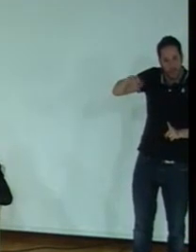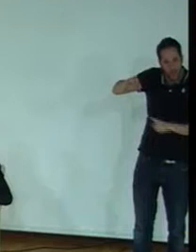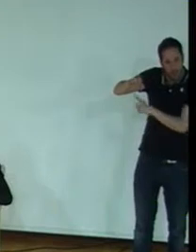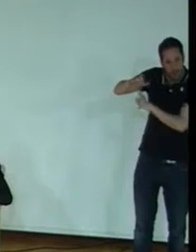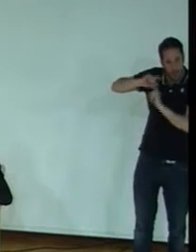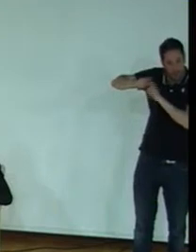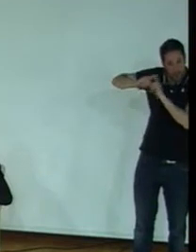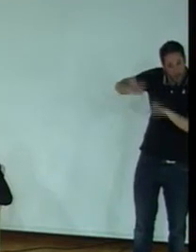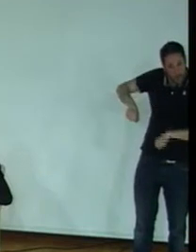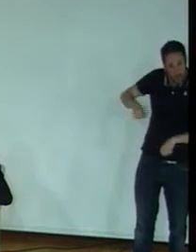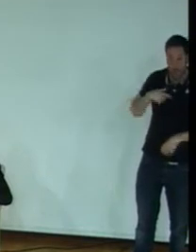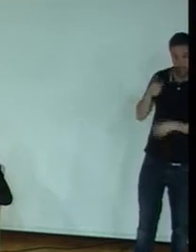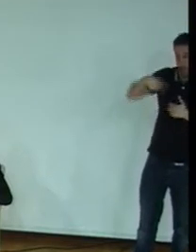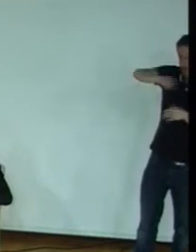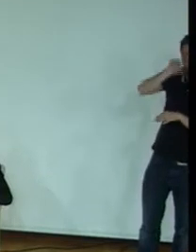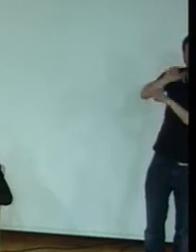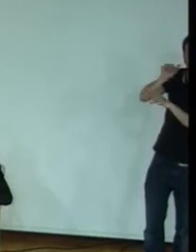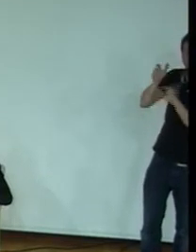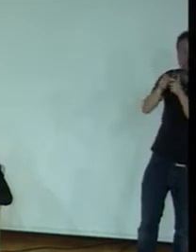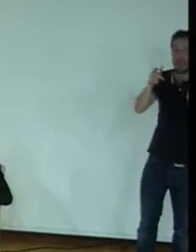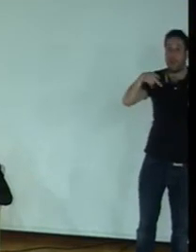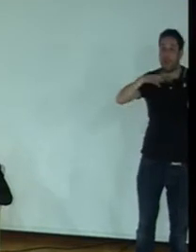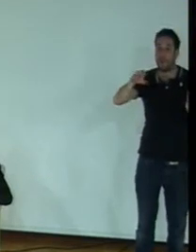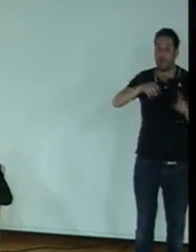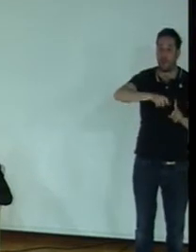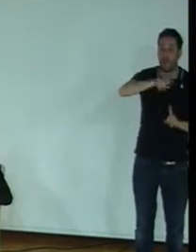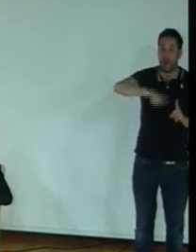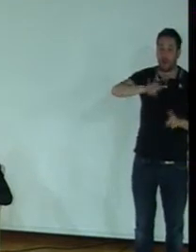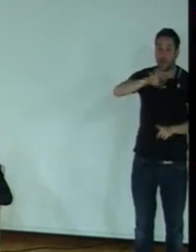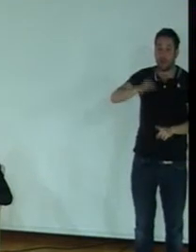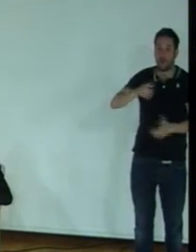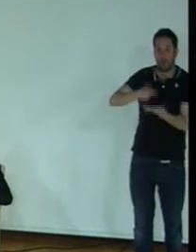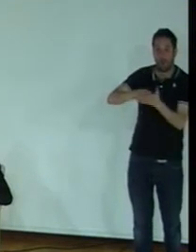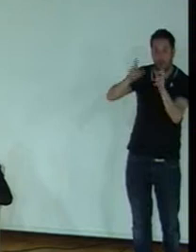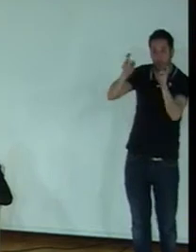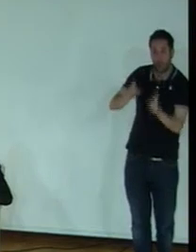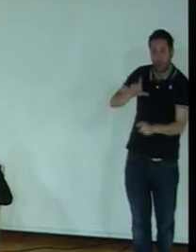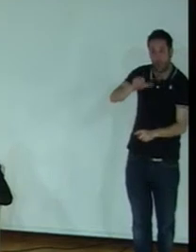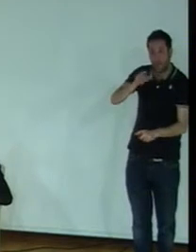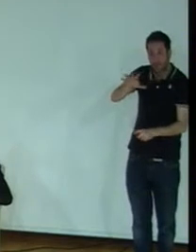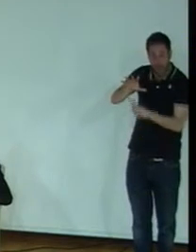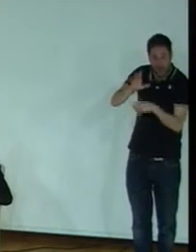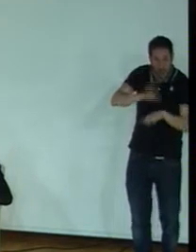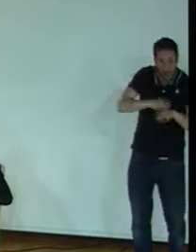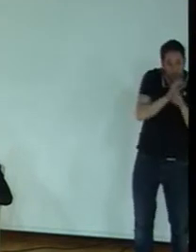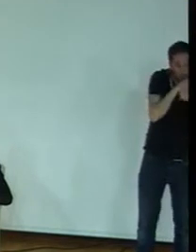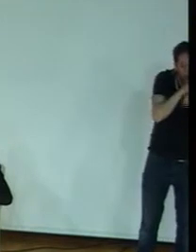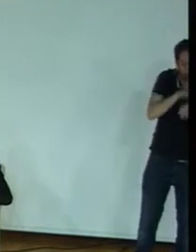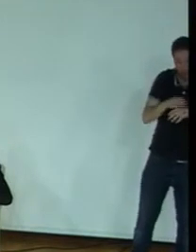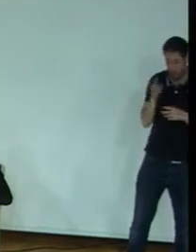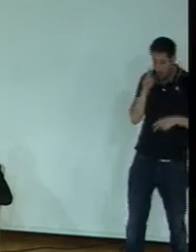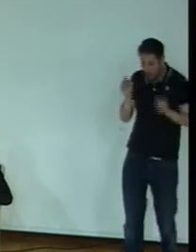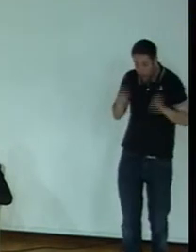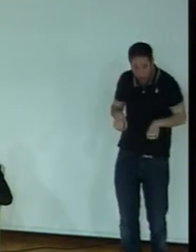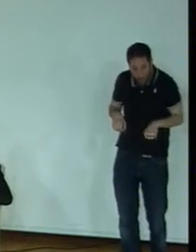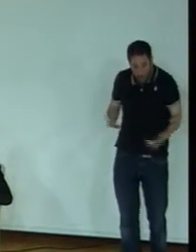peut négocier. Donc si vous êtes patron d'une PME, le barème est de 4%, mais la banque peut descendre jusqu'à 2,5% et c'était affiché en diffusion restreinte.